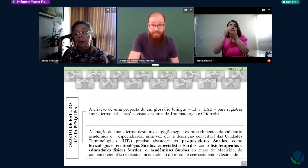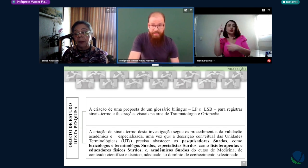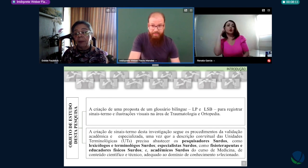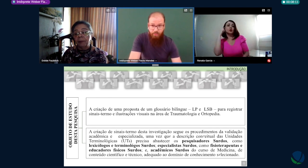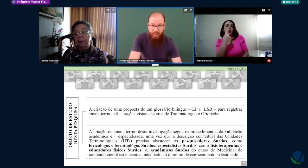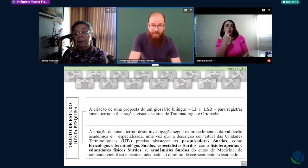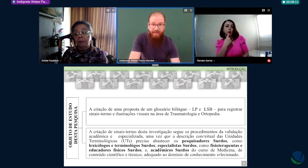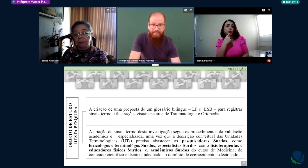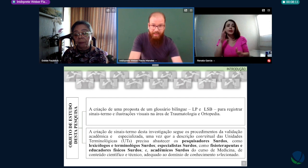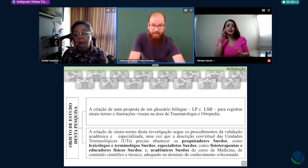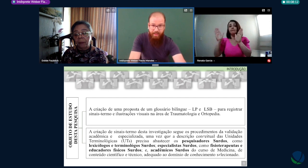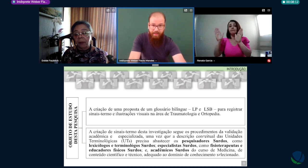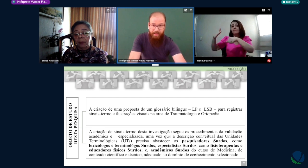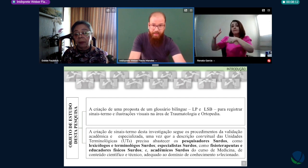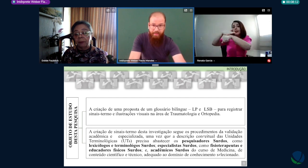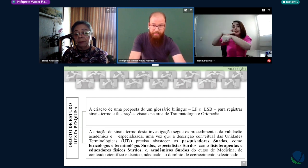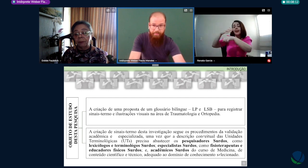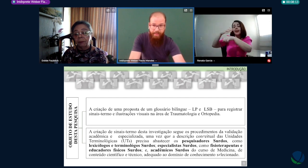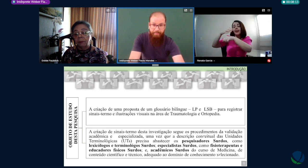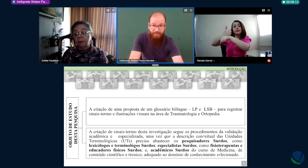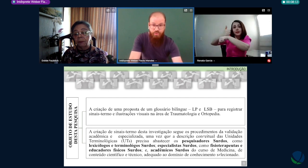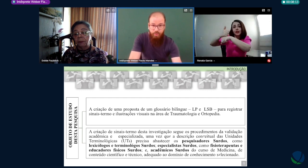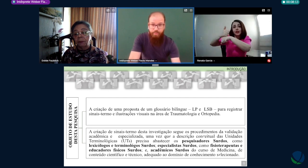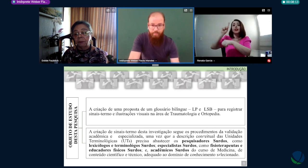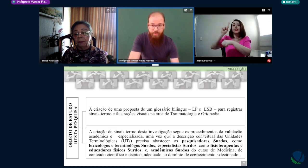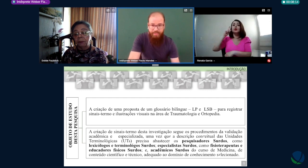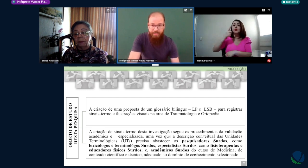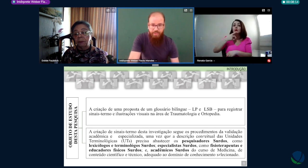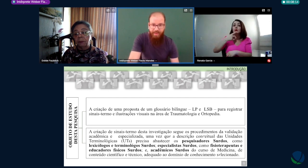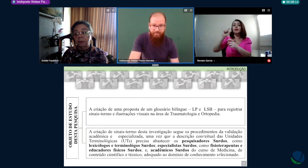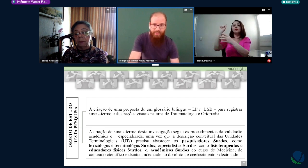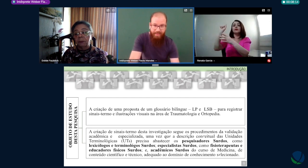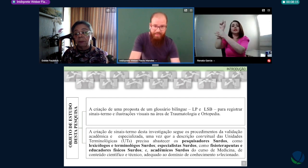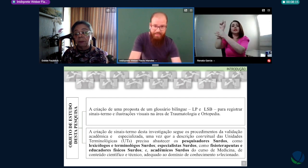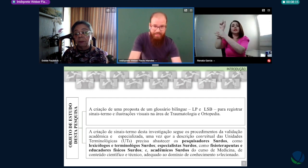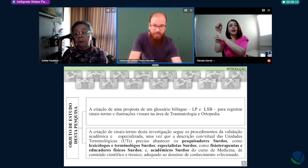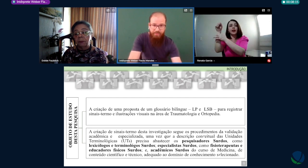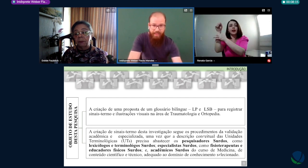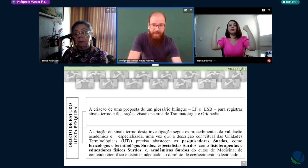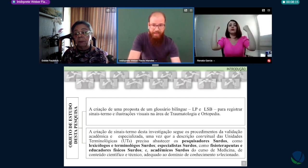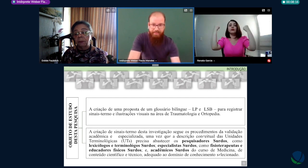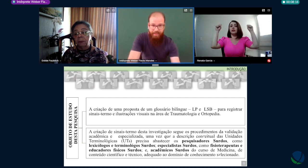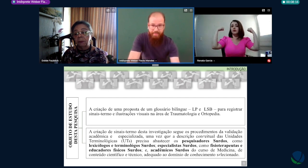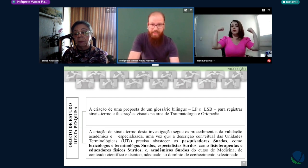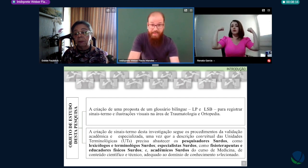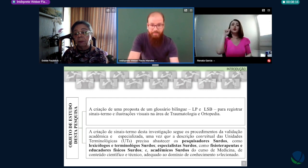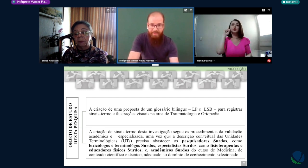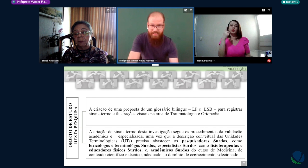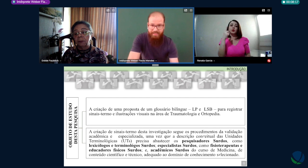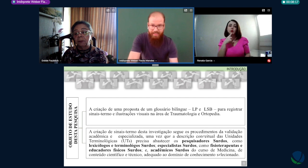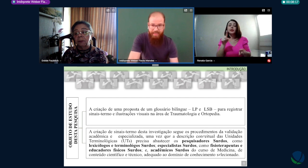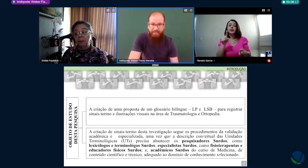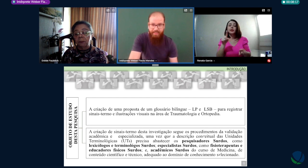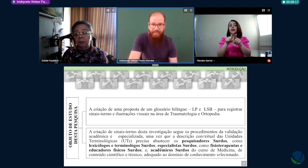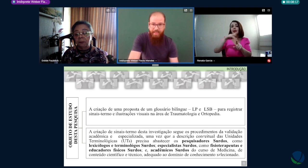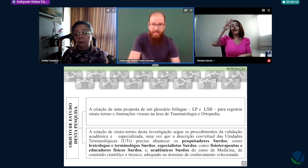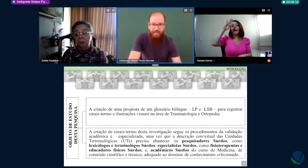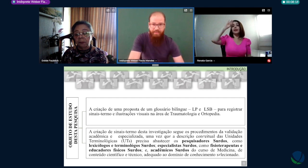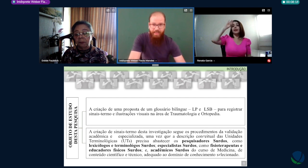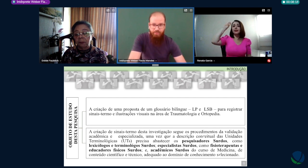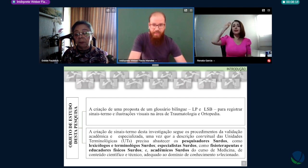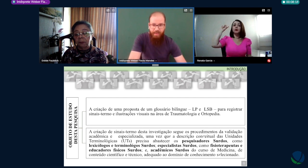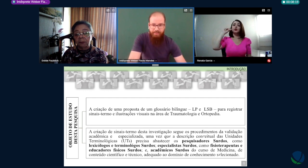aí ela visa, então, ela passou por um processo de validação, né, acadêmica e especializada,